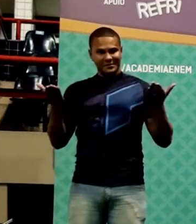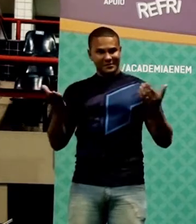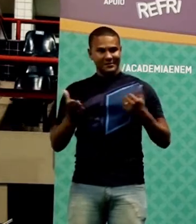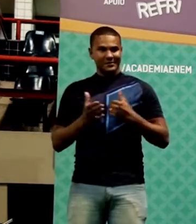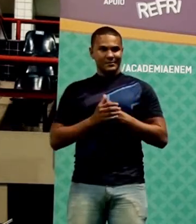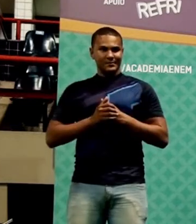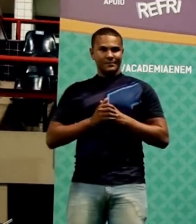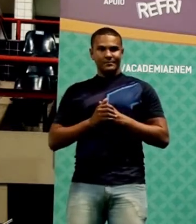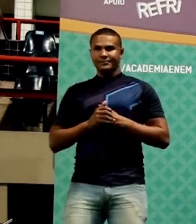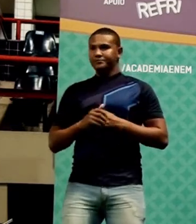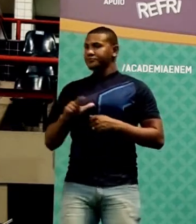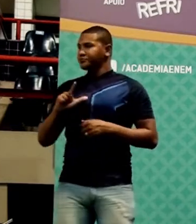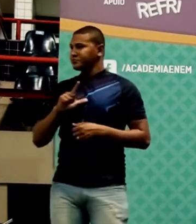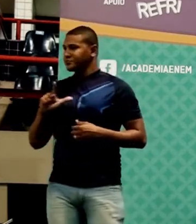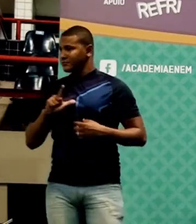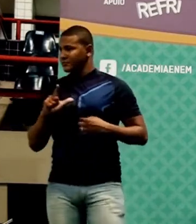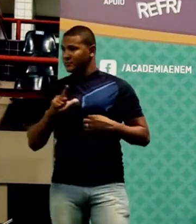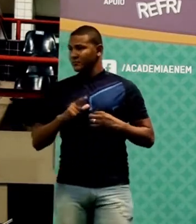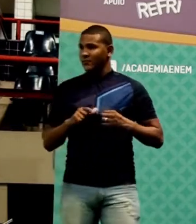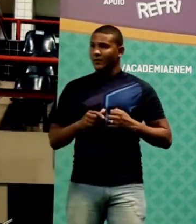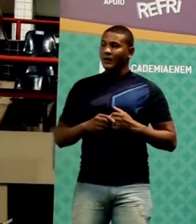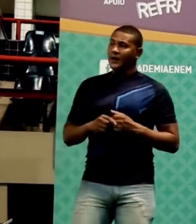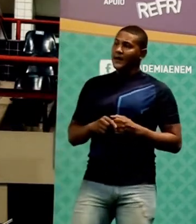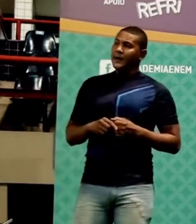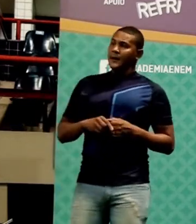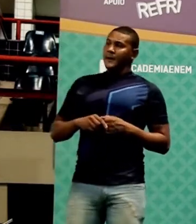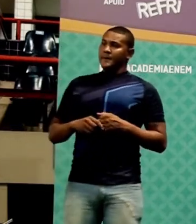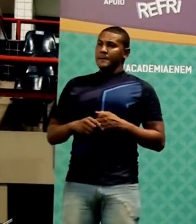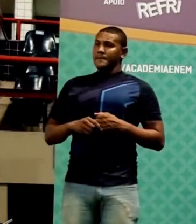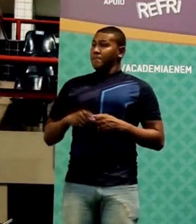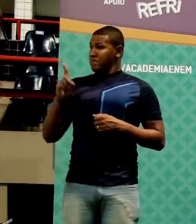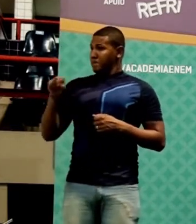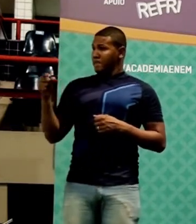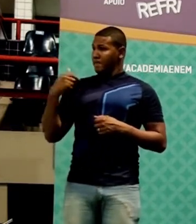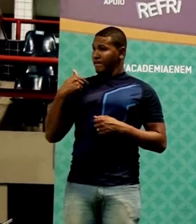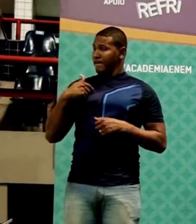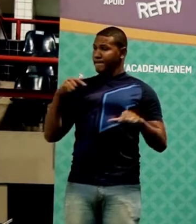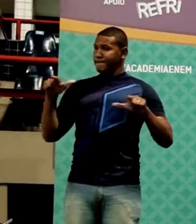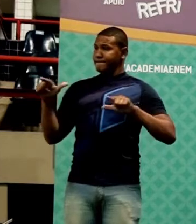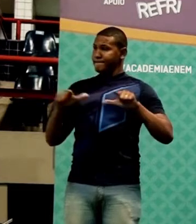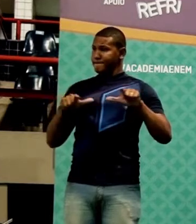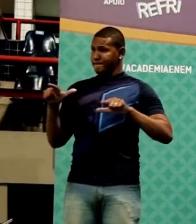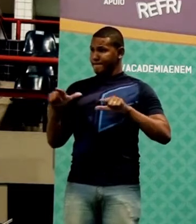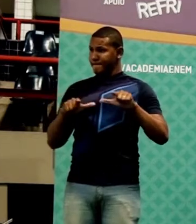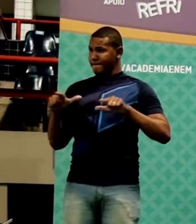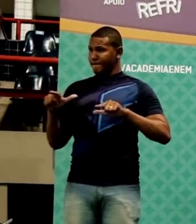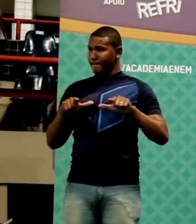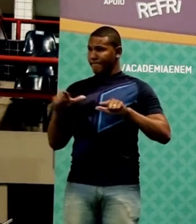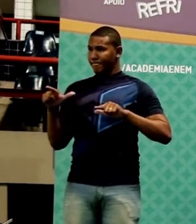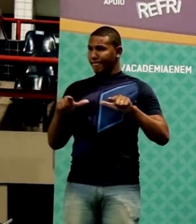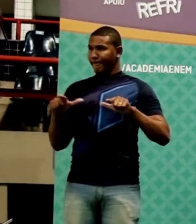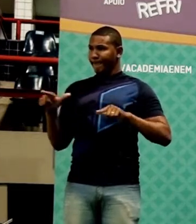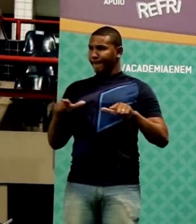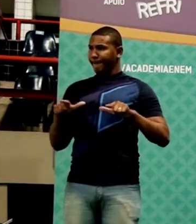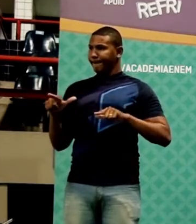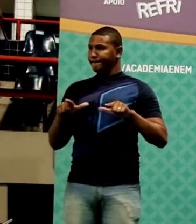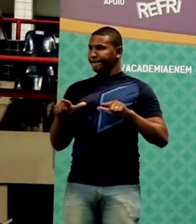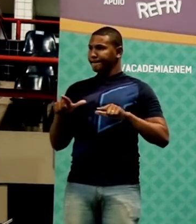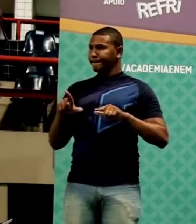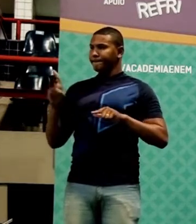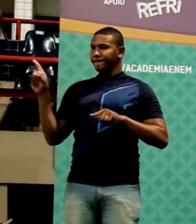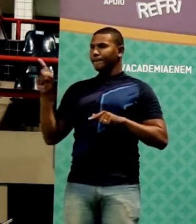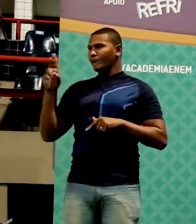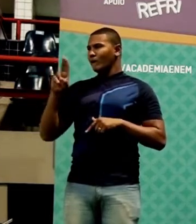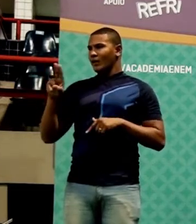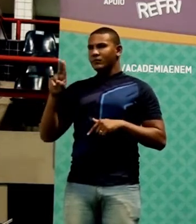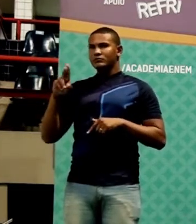coisas que eu já disse para vocês que eu faço, eu também trabalho numa universidade, que é uma faculdade que é a